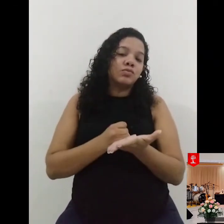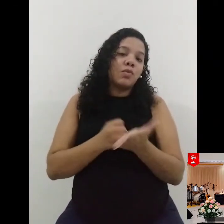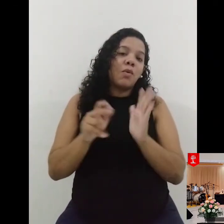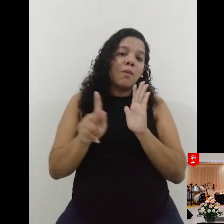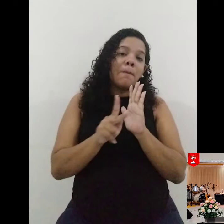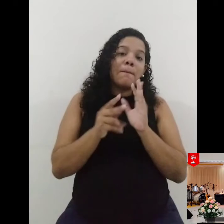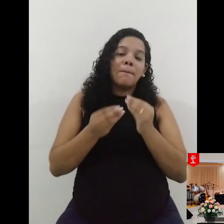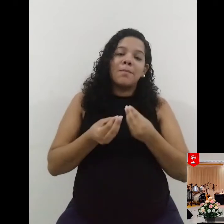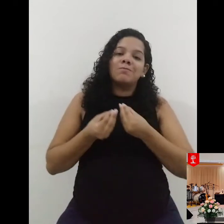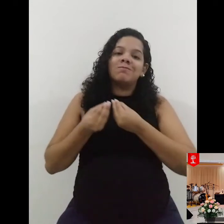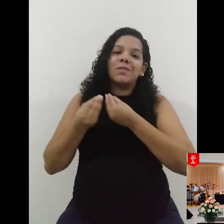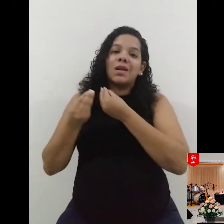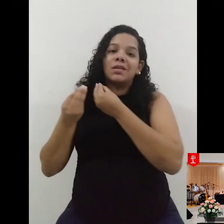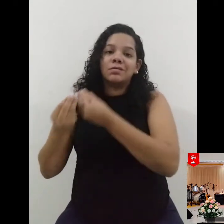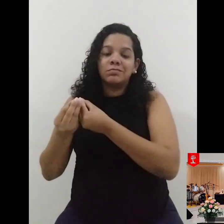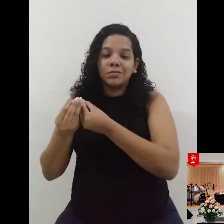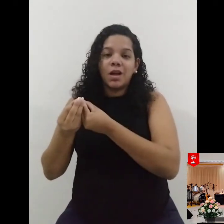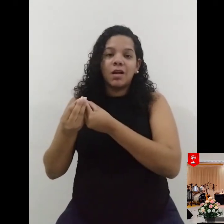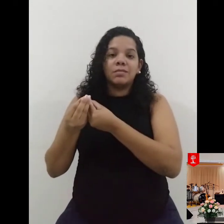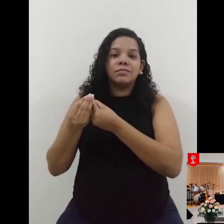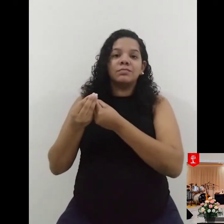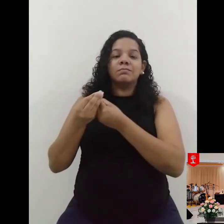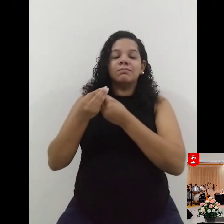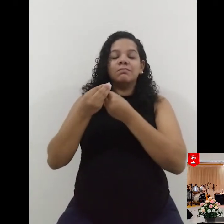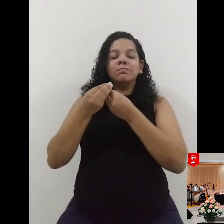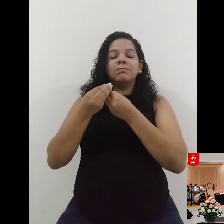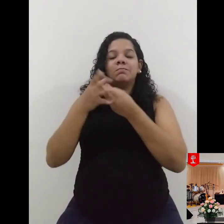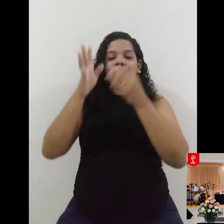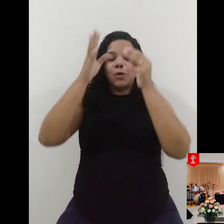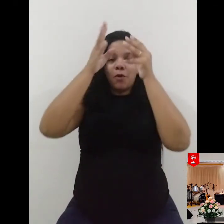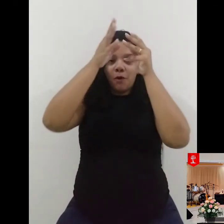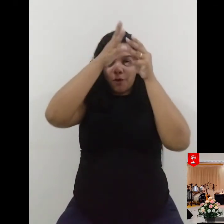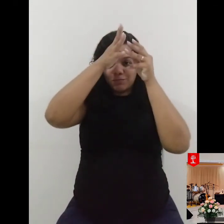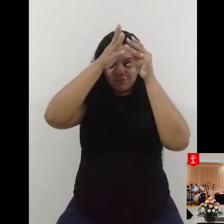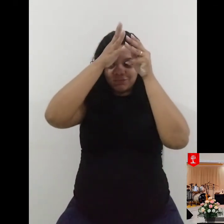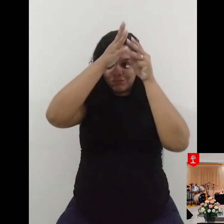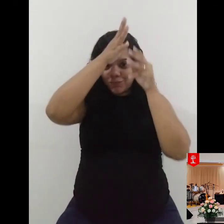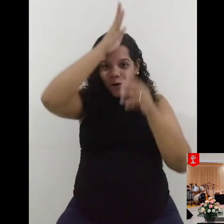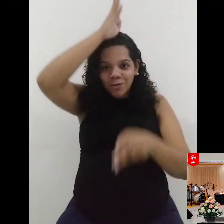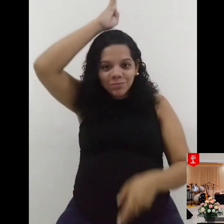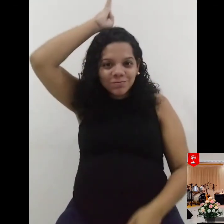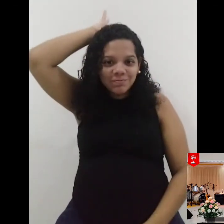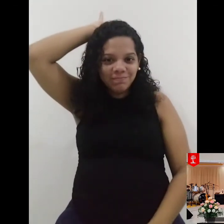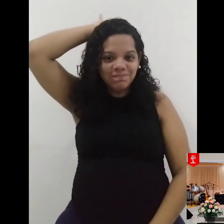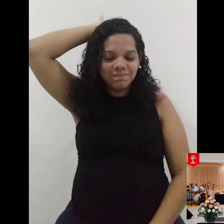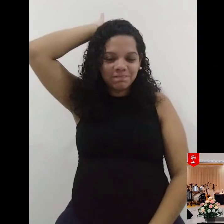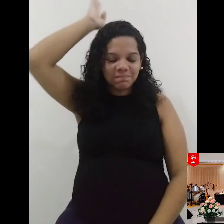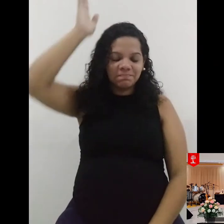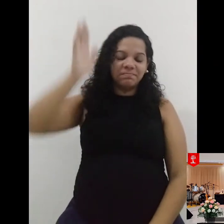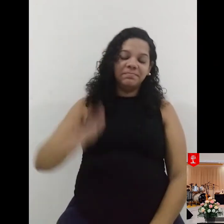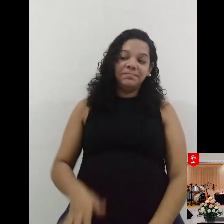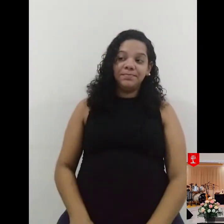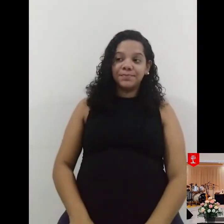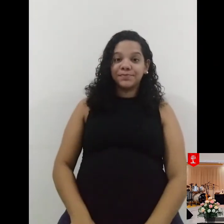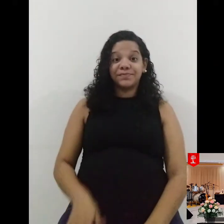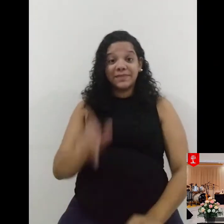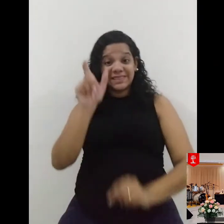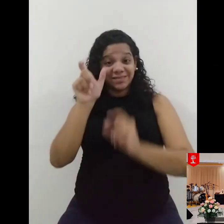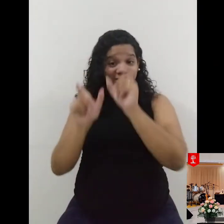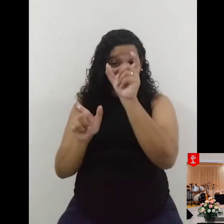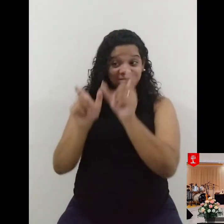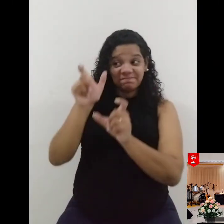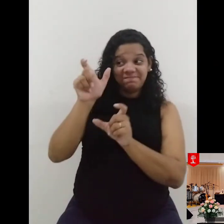povo, muitas vezes extorquiam o seu próprio povo. Os tributos eram altos e às vezes eles